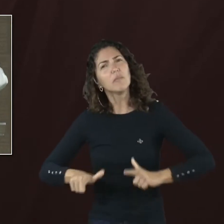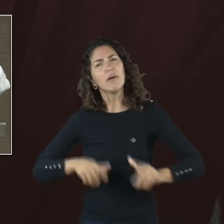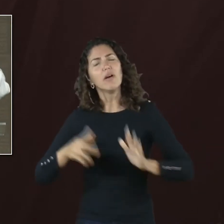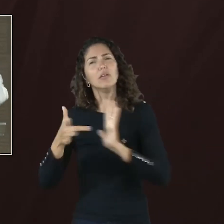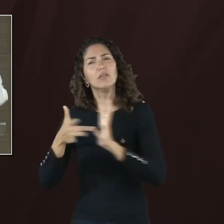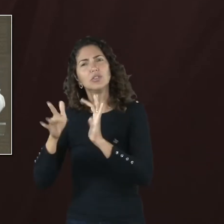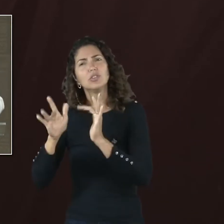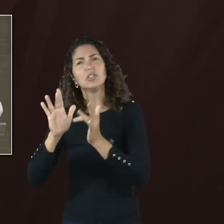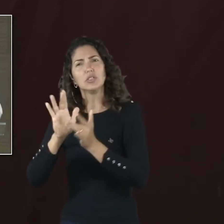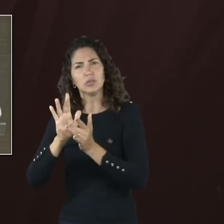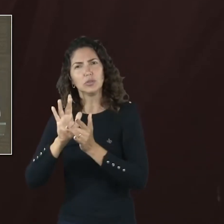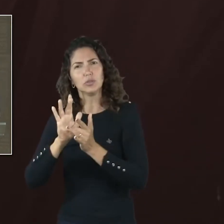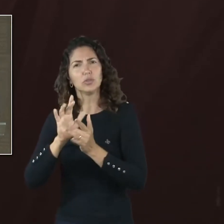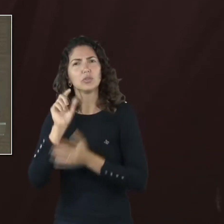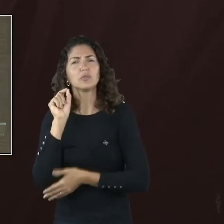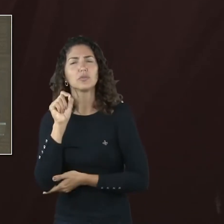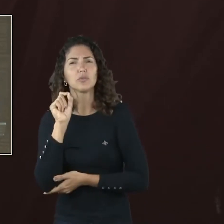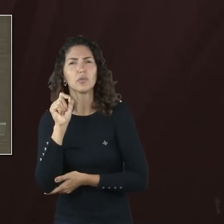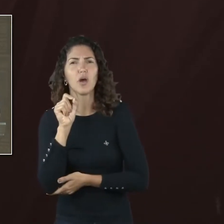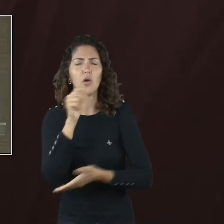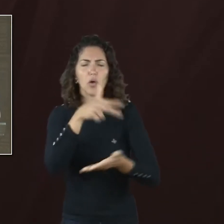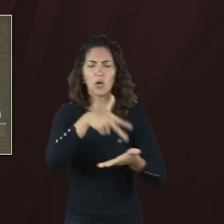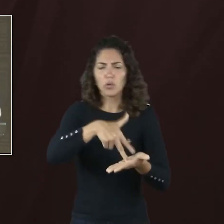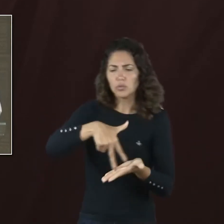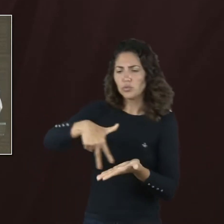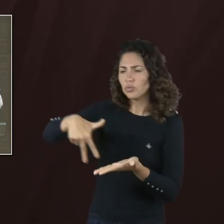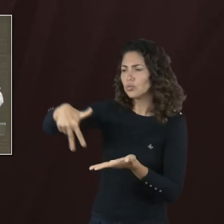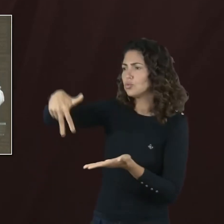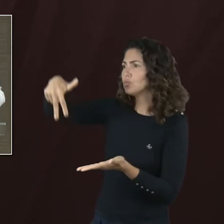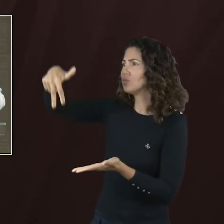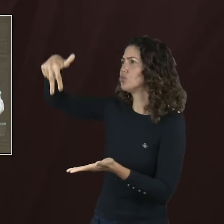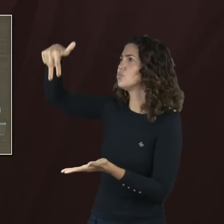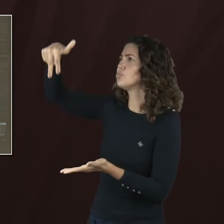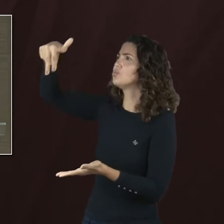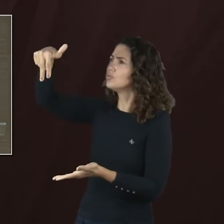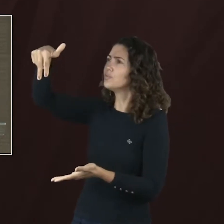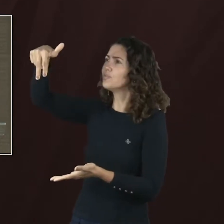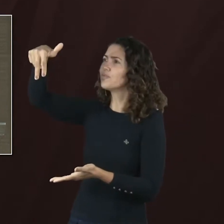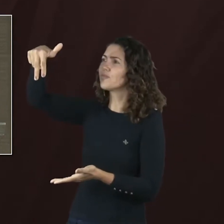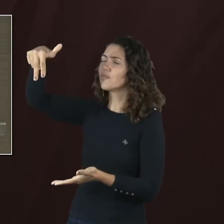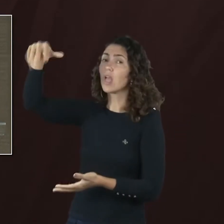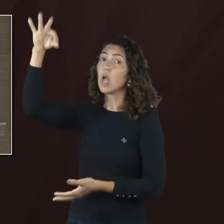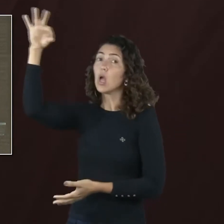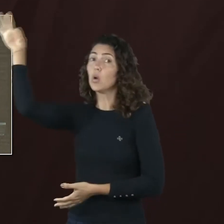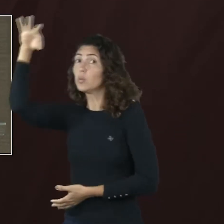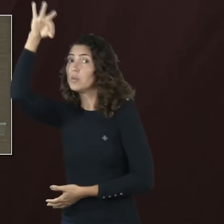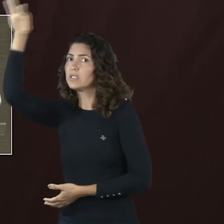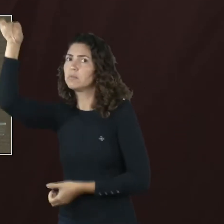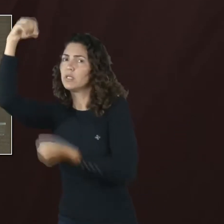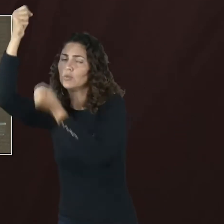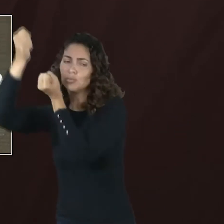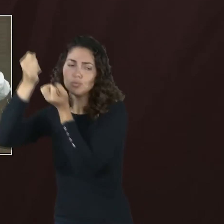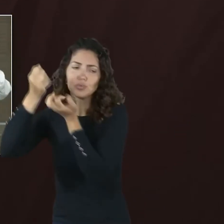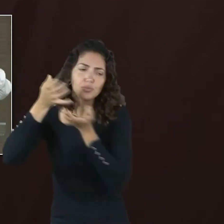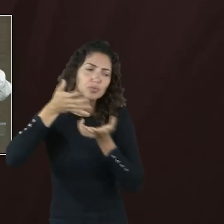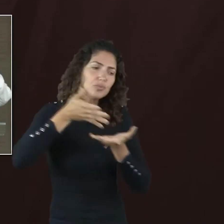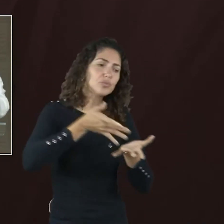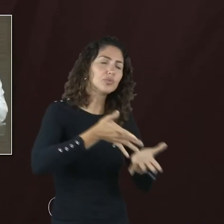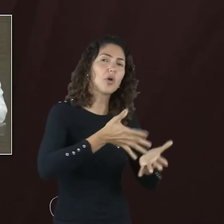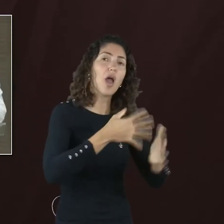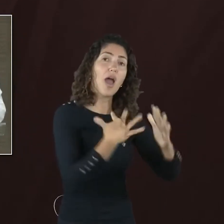e no dia do Pentecostes o Espírito foi derramado e a igreja foi gerada. Então, irmãos, é